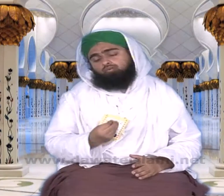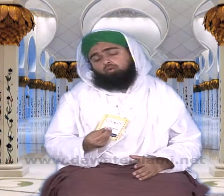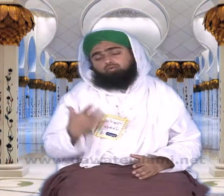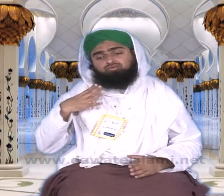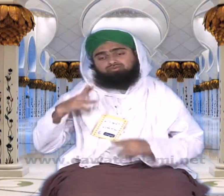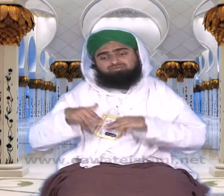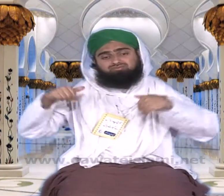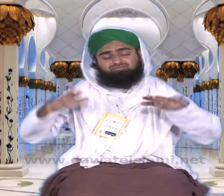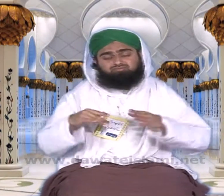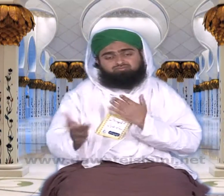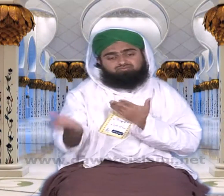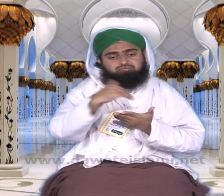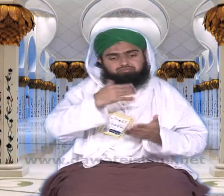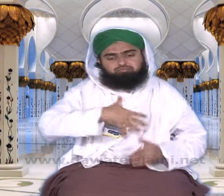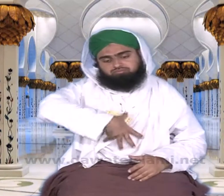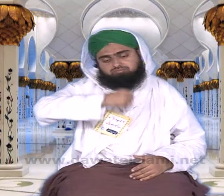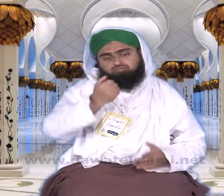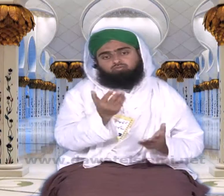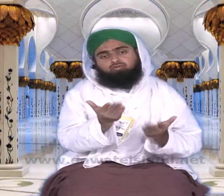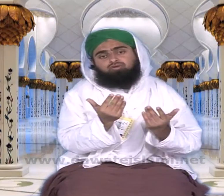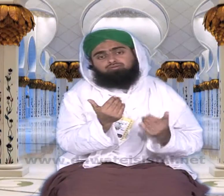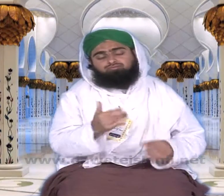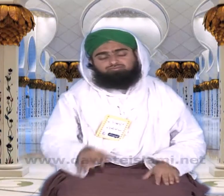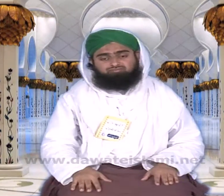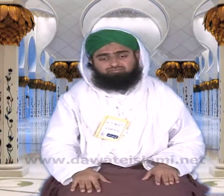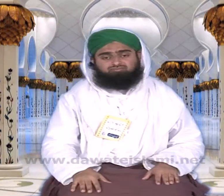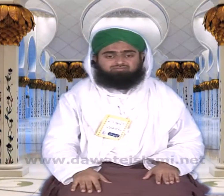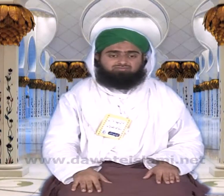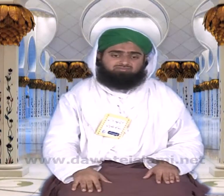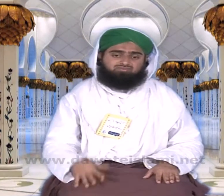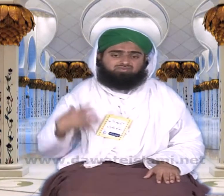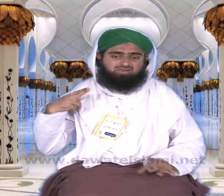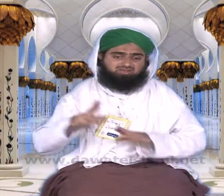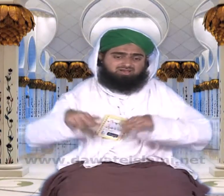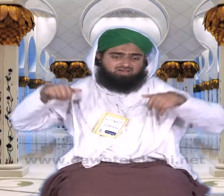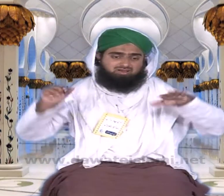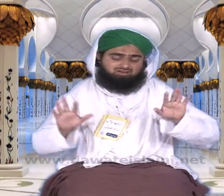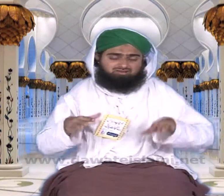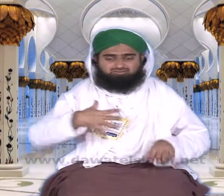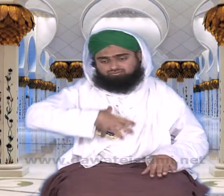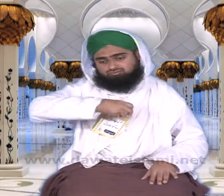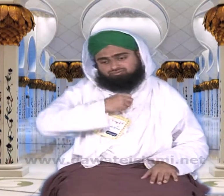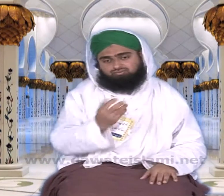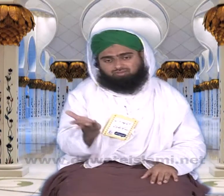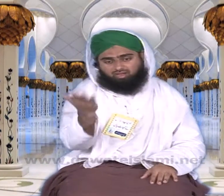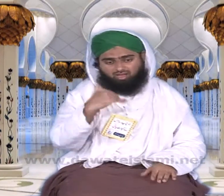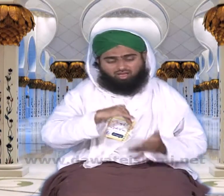کے دست دست کیجئے موت آپوچی کے حضرت جان واپس کیجئے موت آپوچی کے